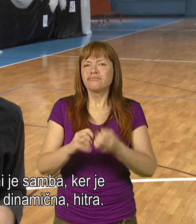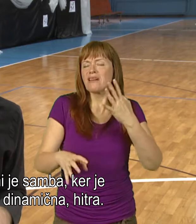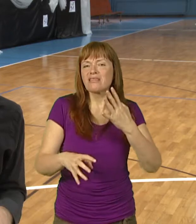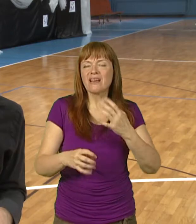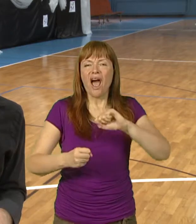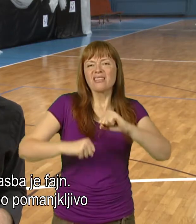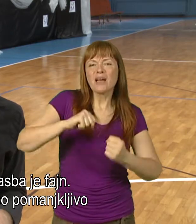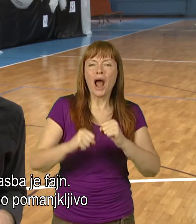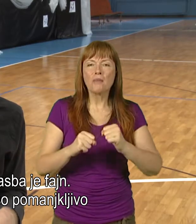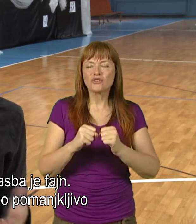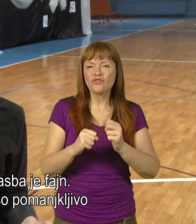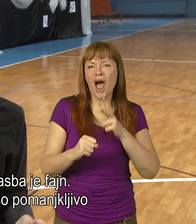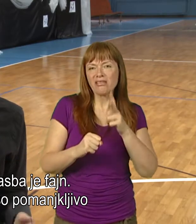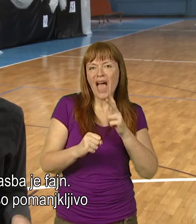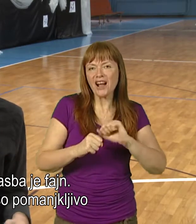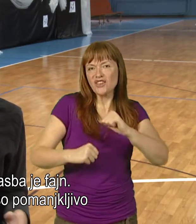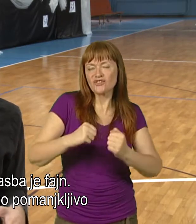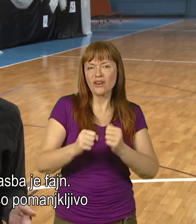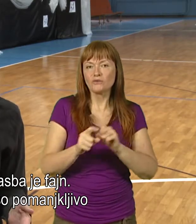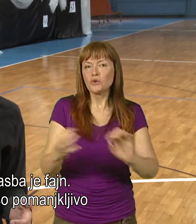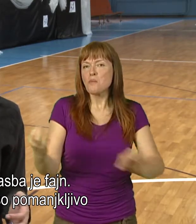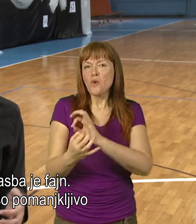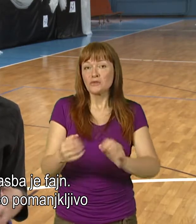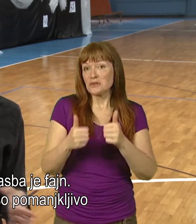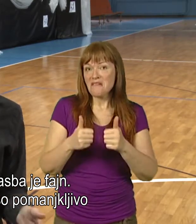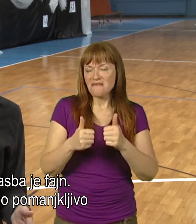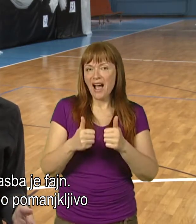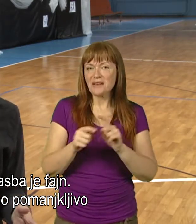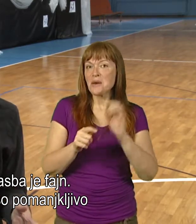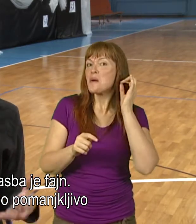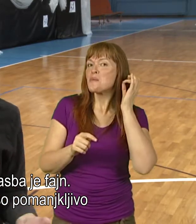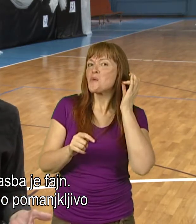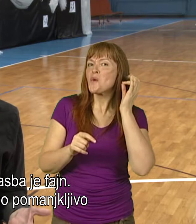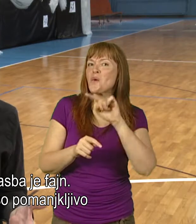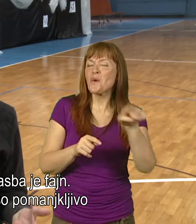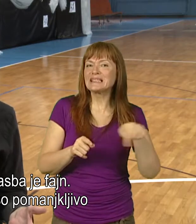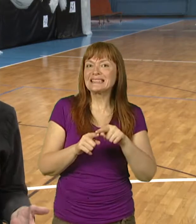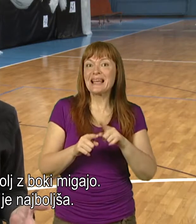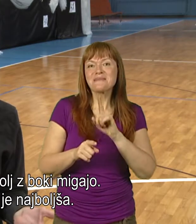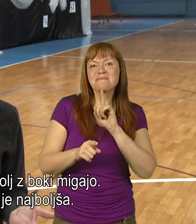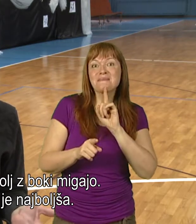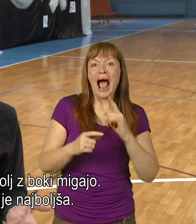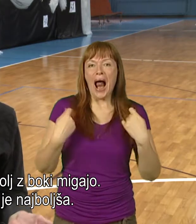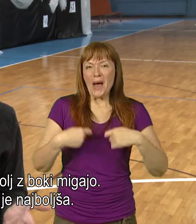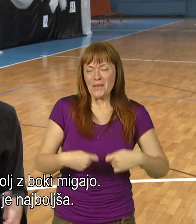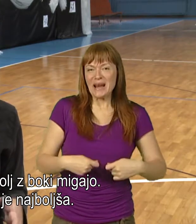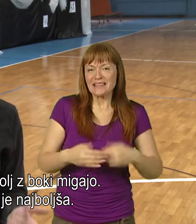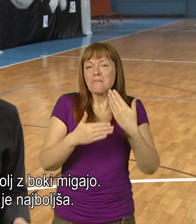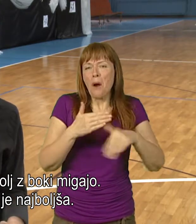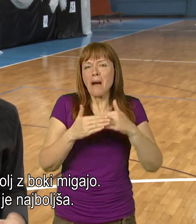hitra, pa tudi muska fajne, pa tudi punce so pomanjkljivo oblečene,